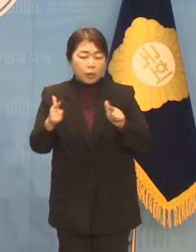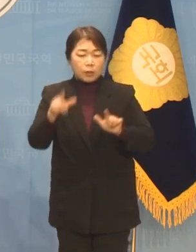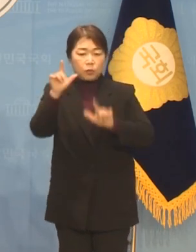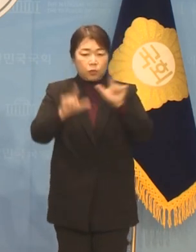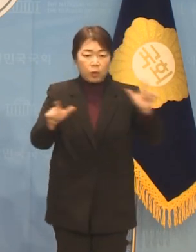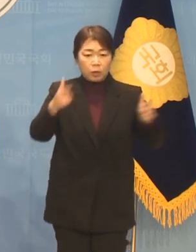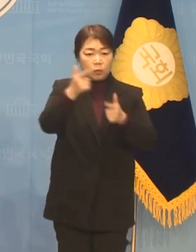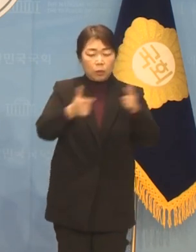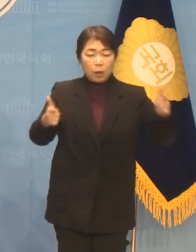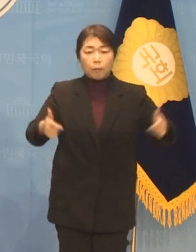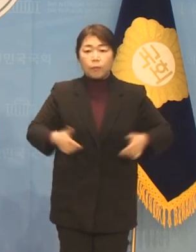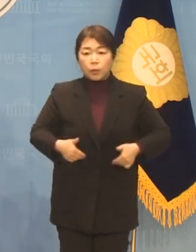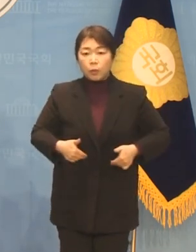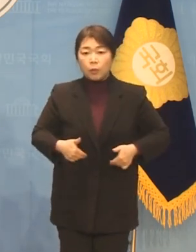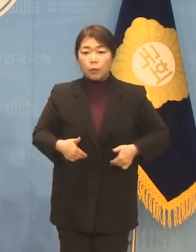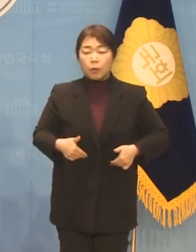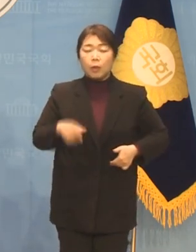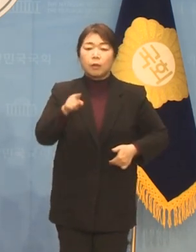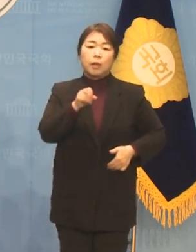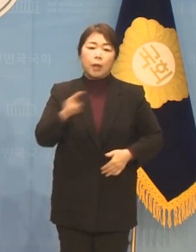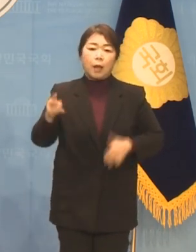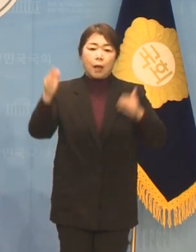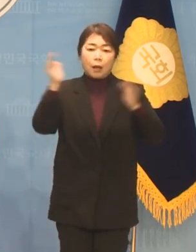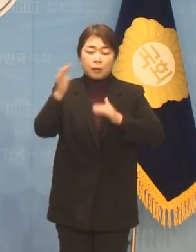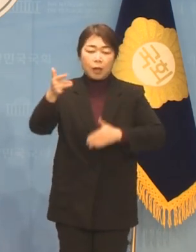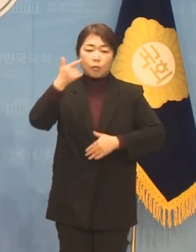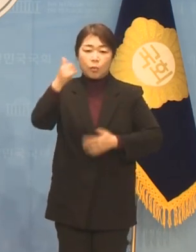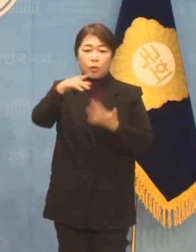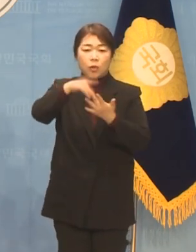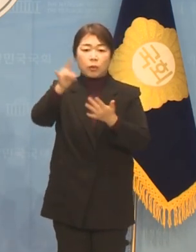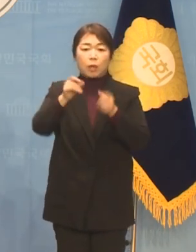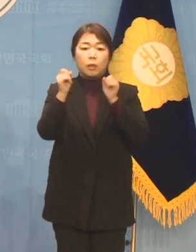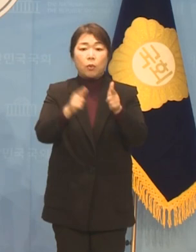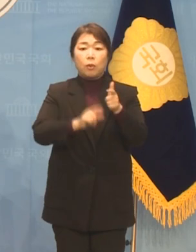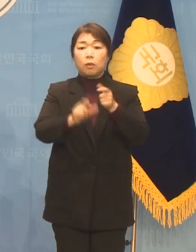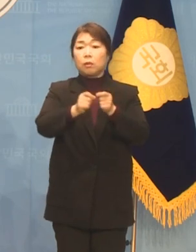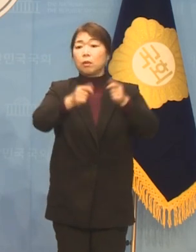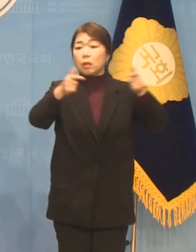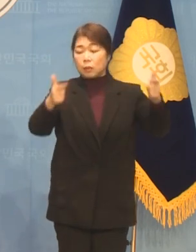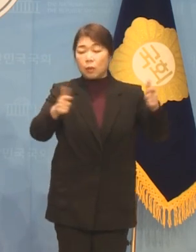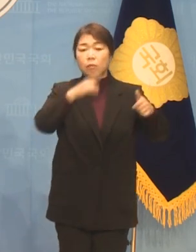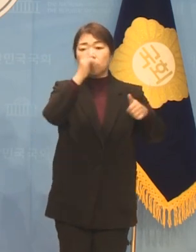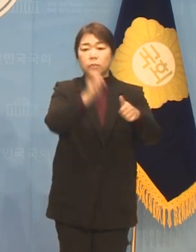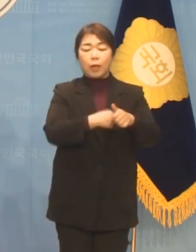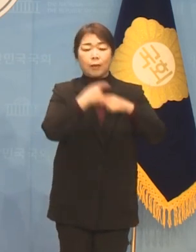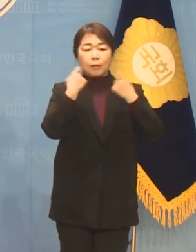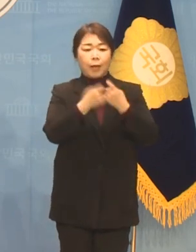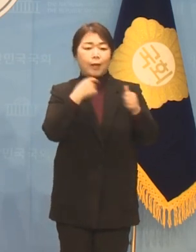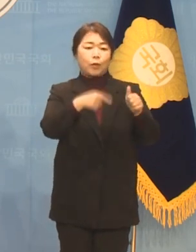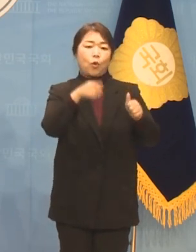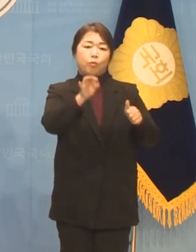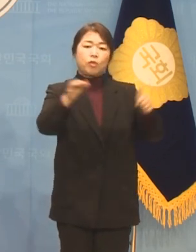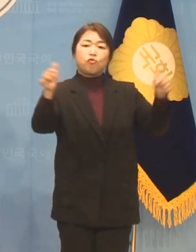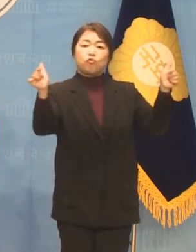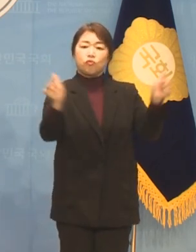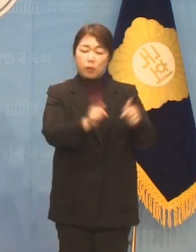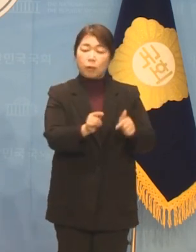다양해질수록 학생, 학부모의 선택 기회가 확대되어 사교육비가 줄어들 것이다.